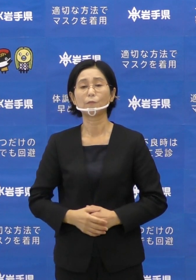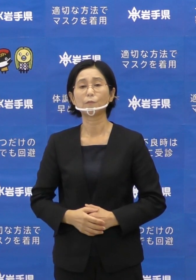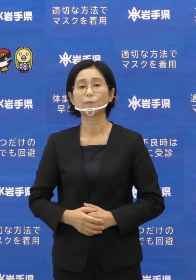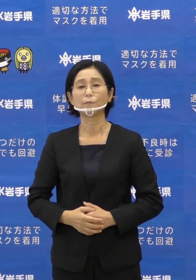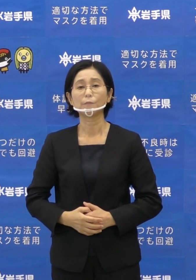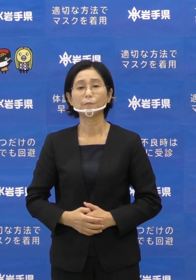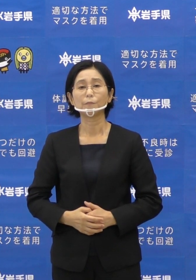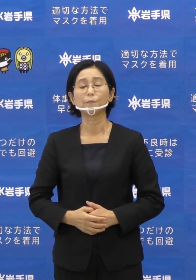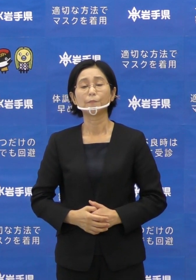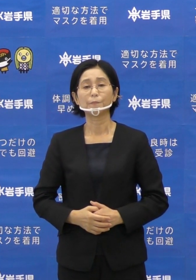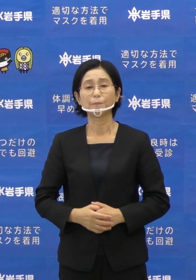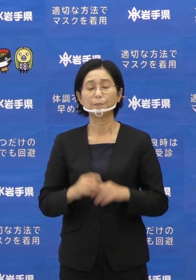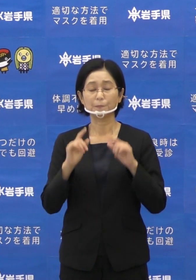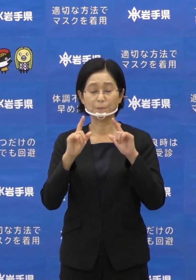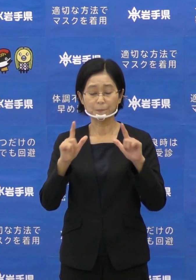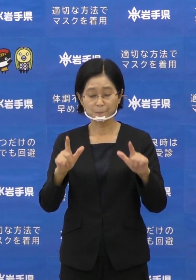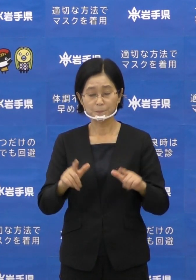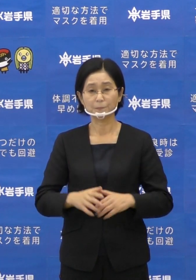か。